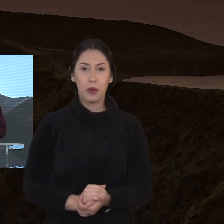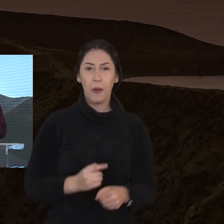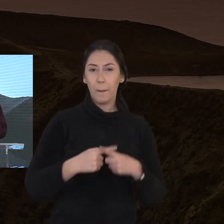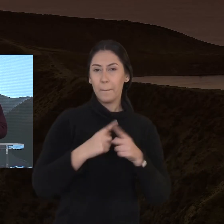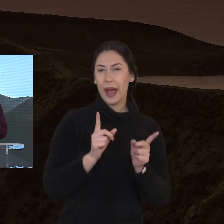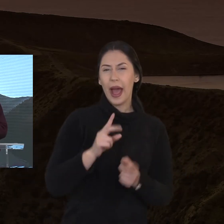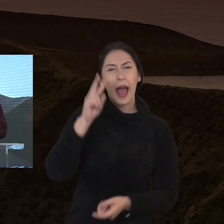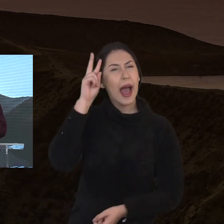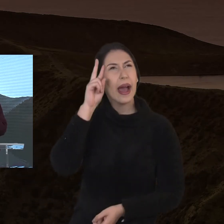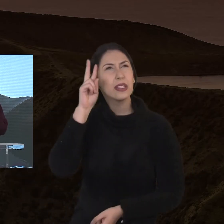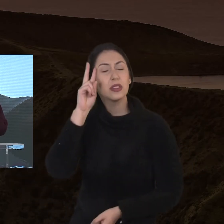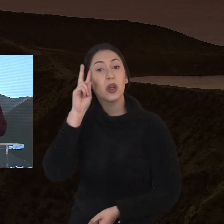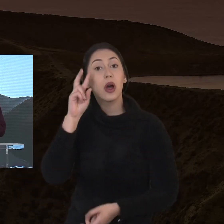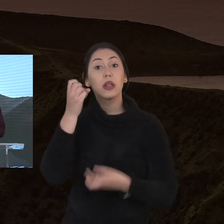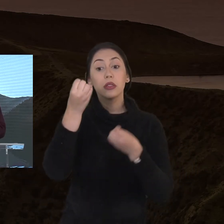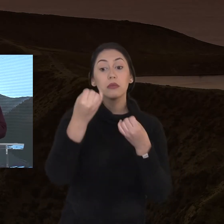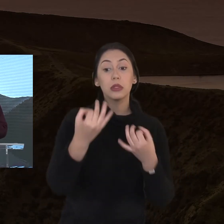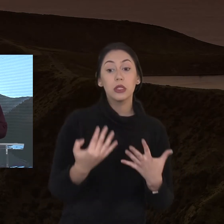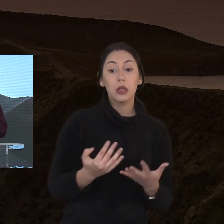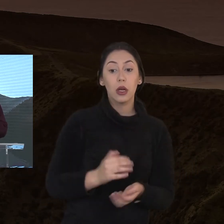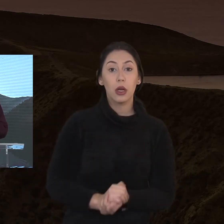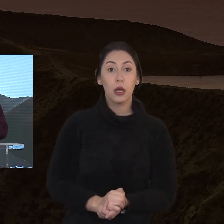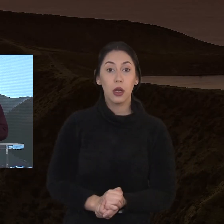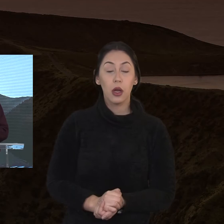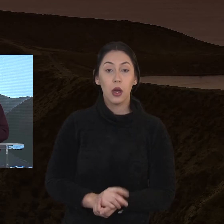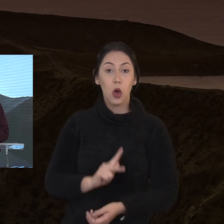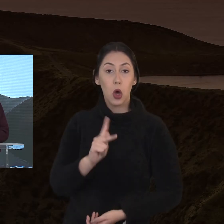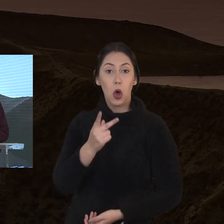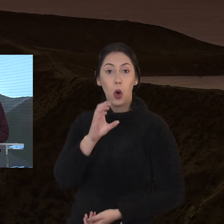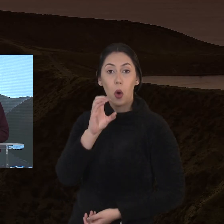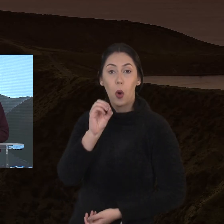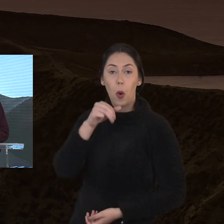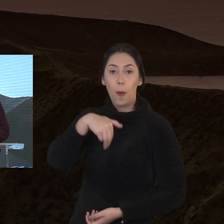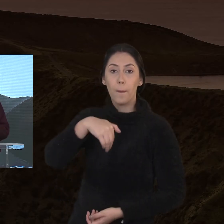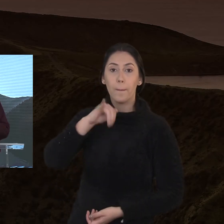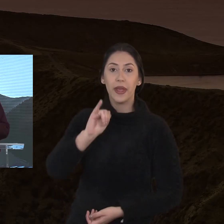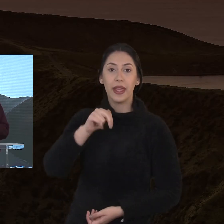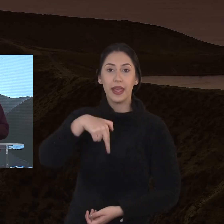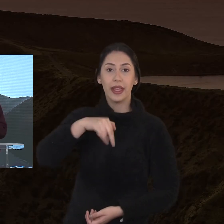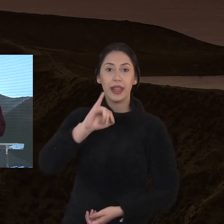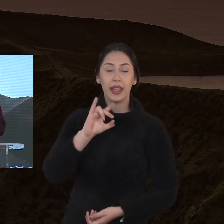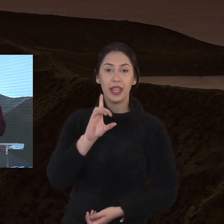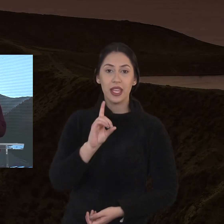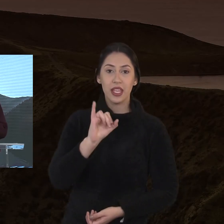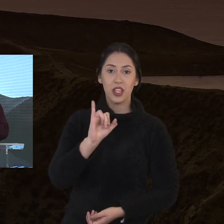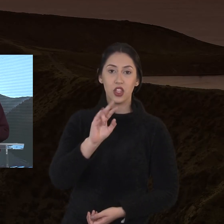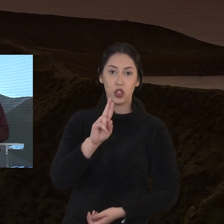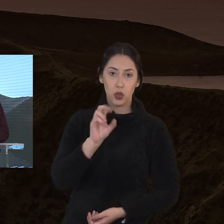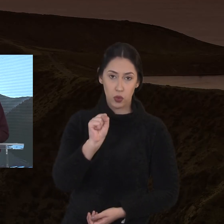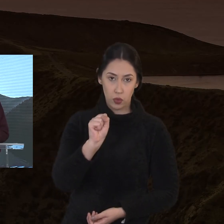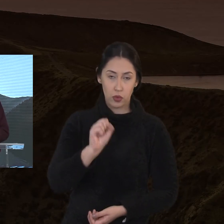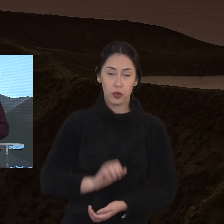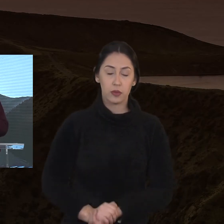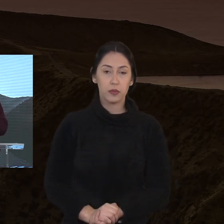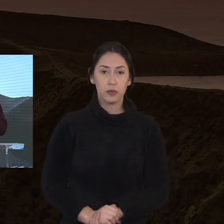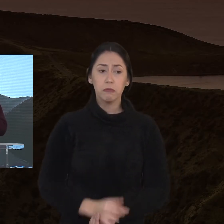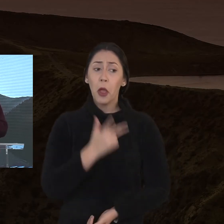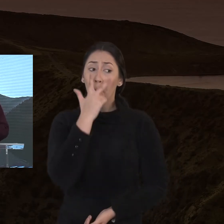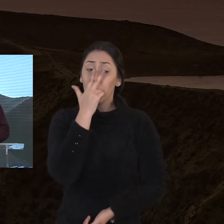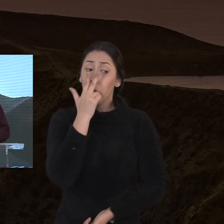paleontologia chama de os hominídeos antropologia hominídeos